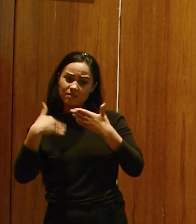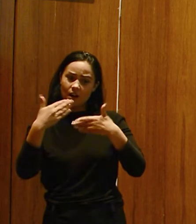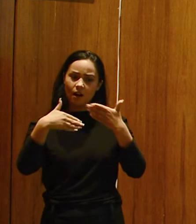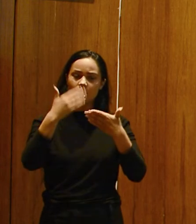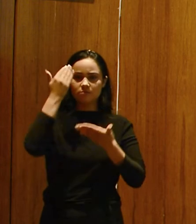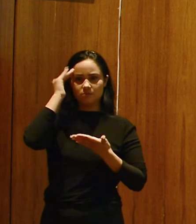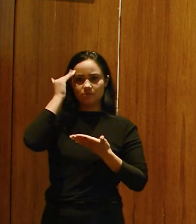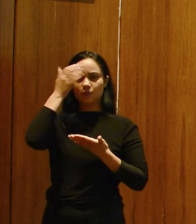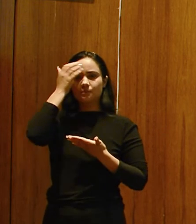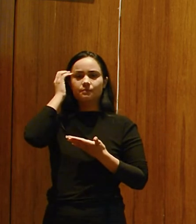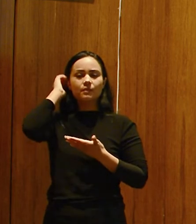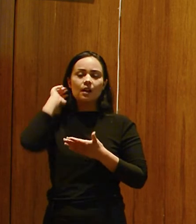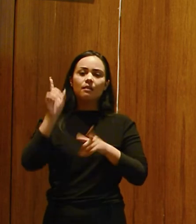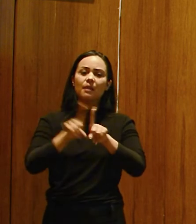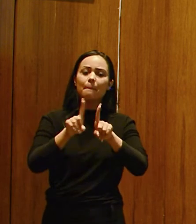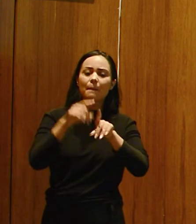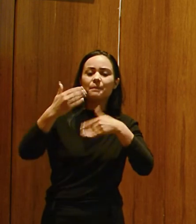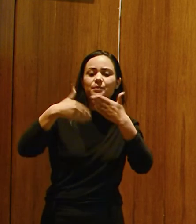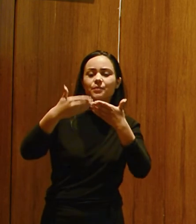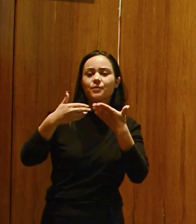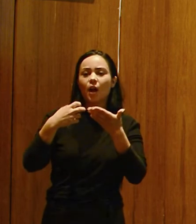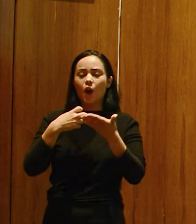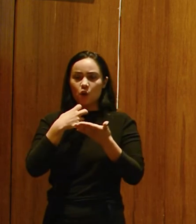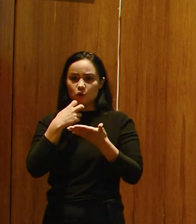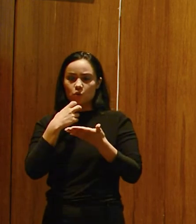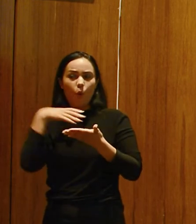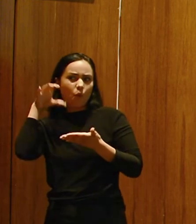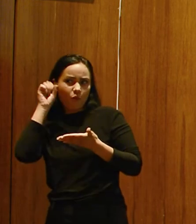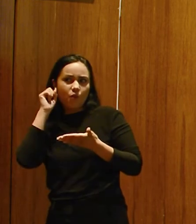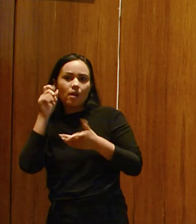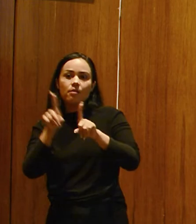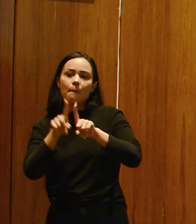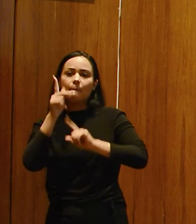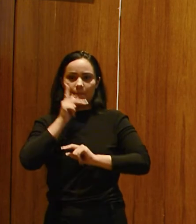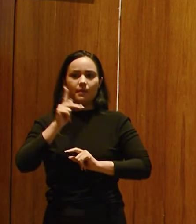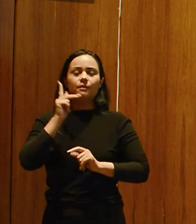a interpretação e o processamento dos sons e da fala.